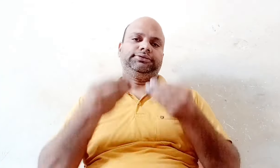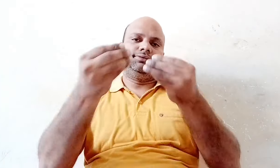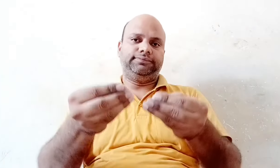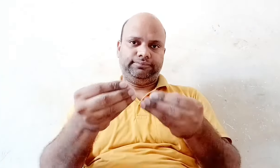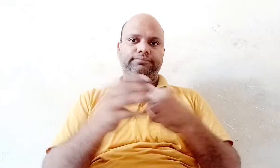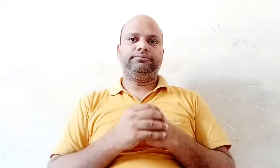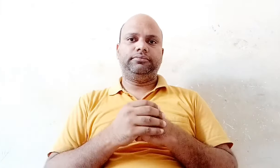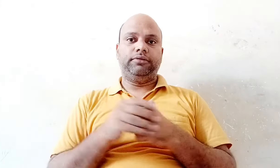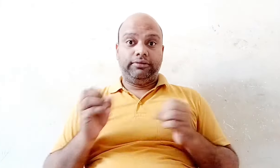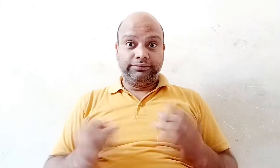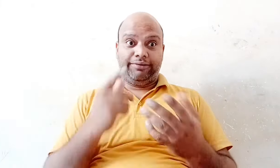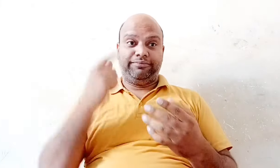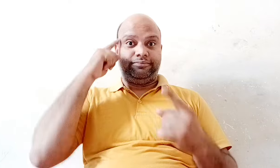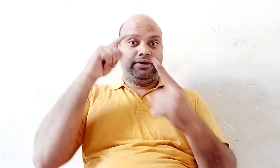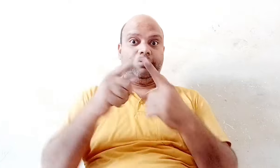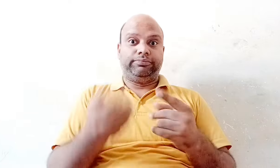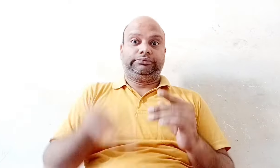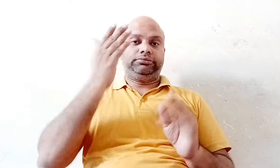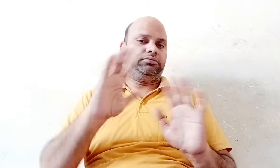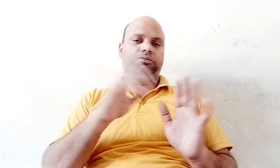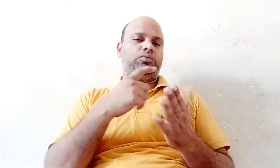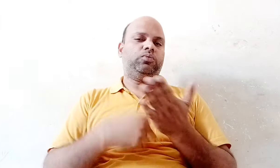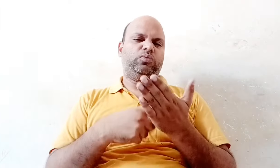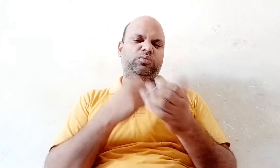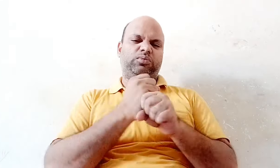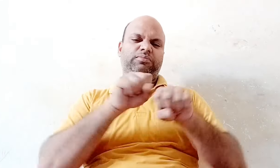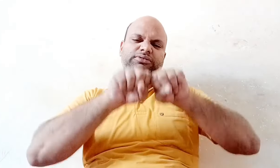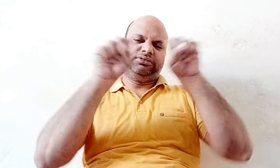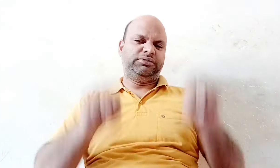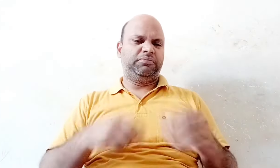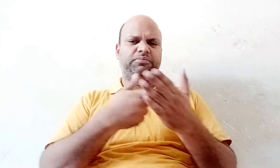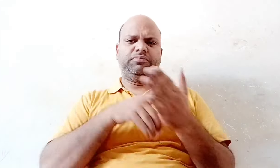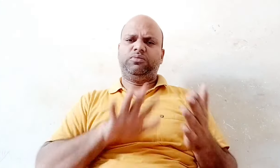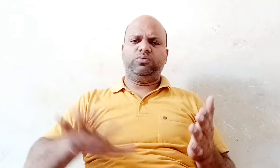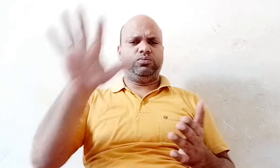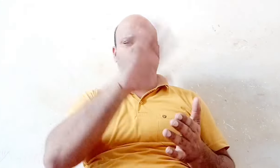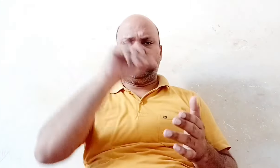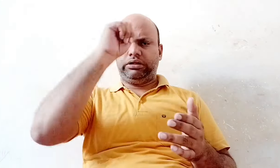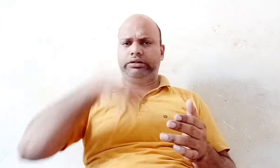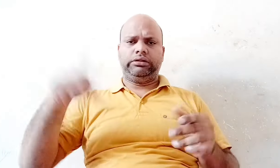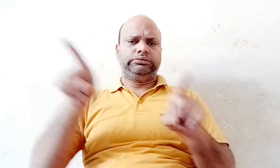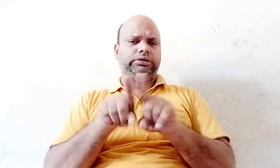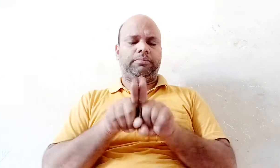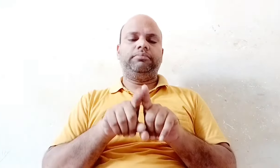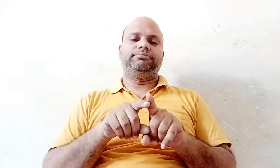Online applications mem samasta kati sakana ankita karam, onalena avedana barandhyana pervaka tathar isadiye